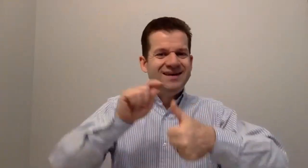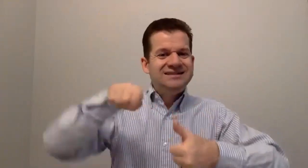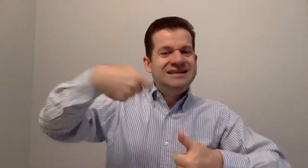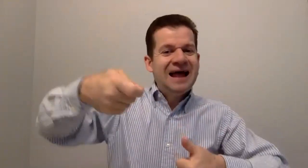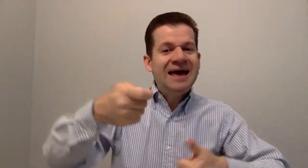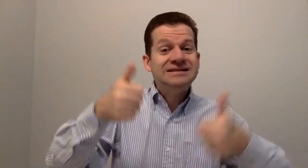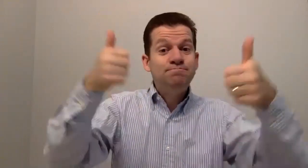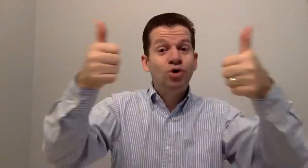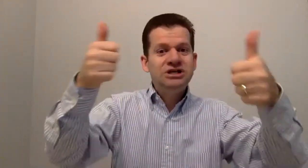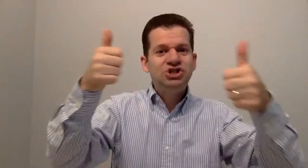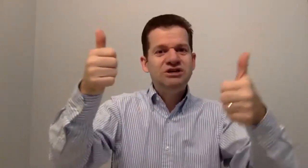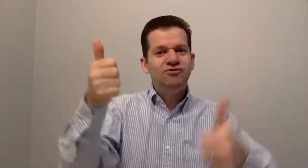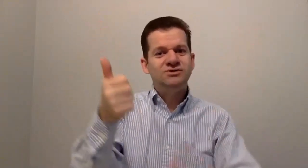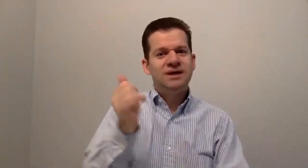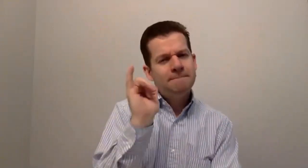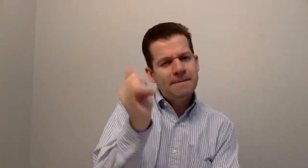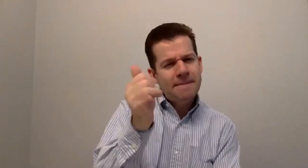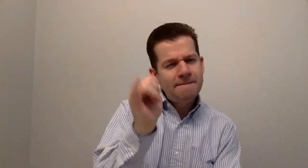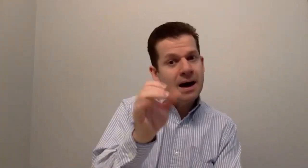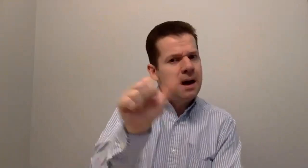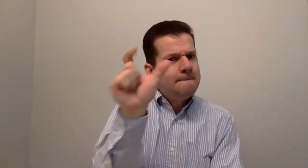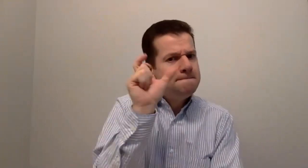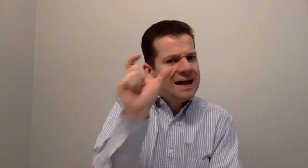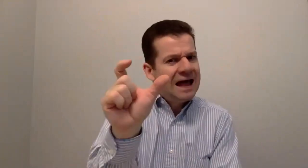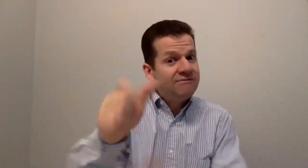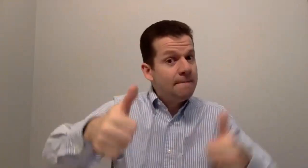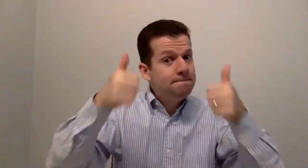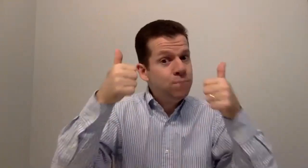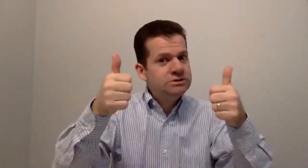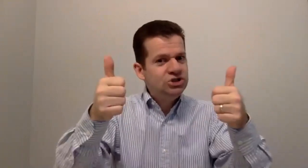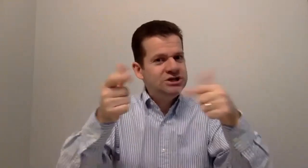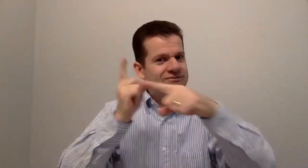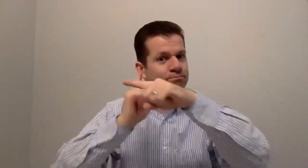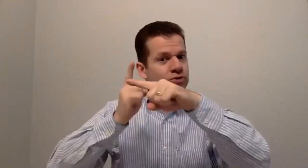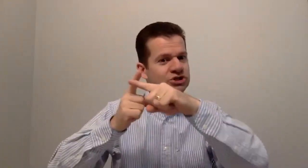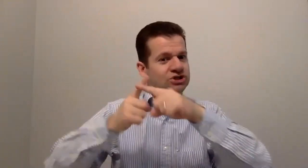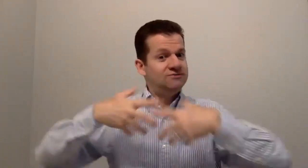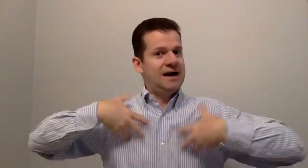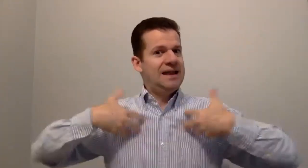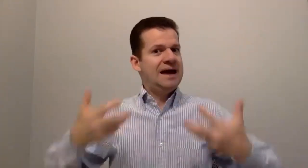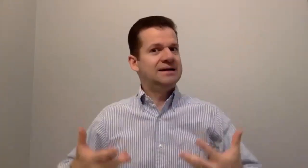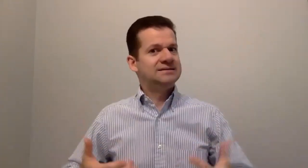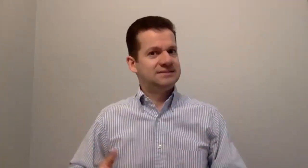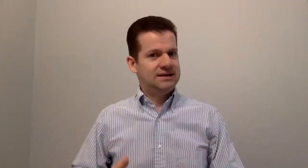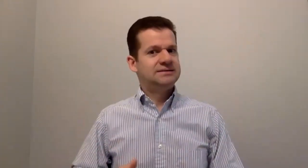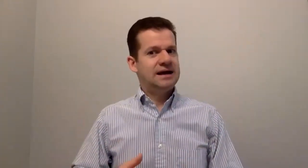sinais positivos. Palavra positiva, positiva, alegres,